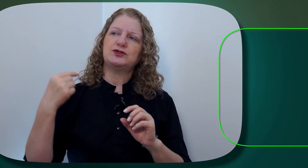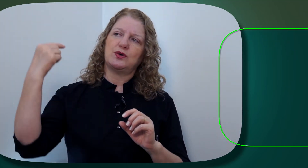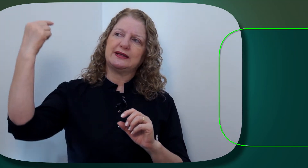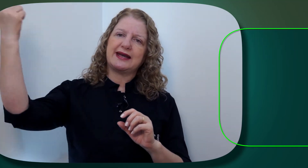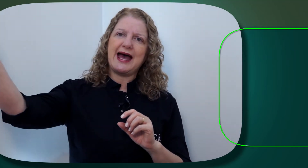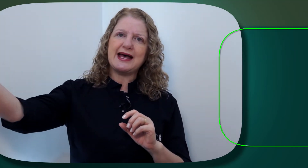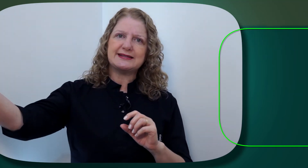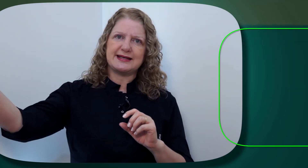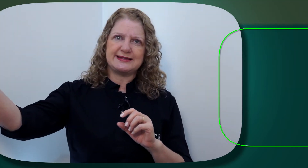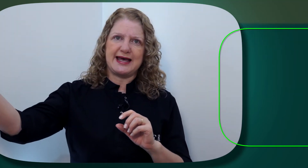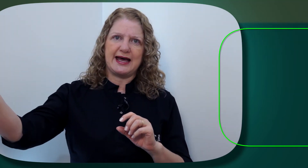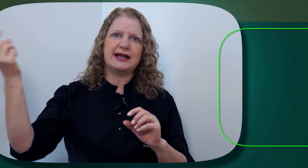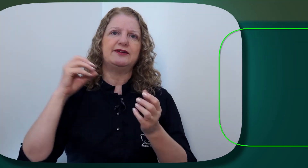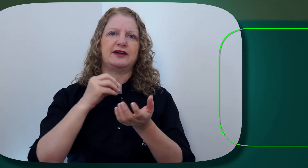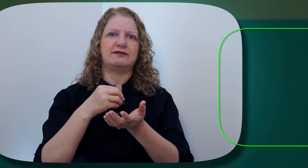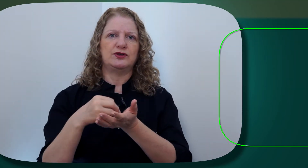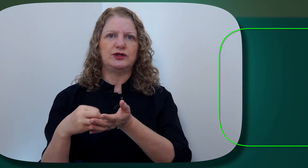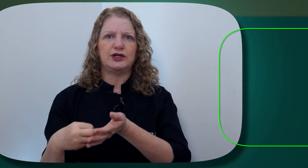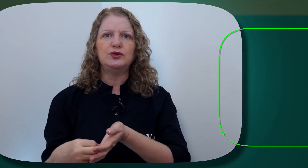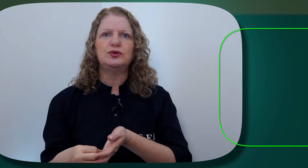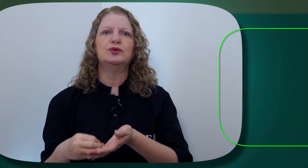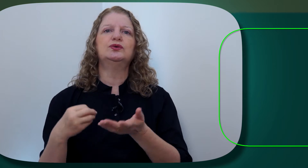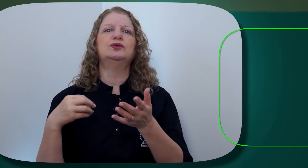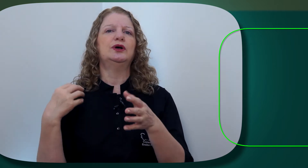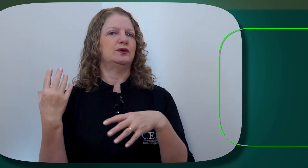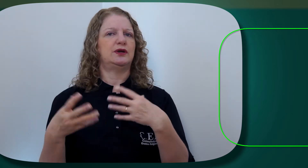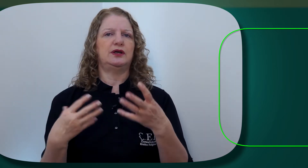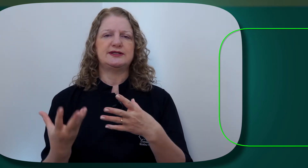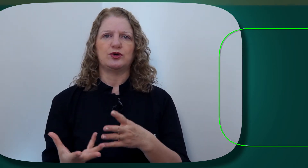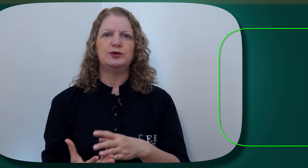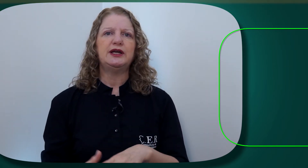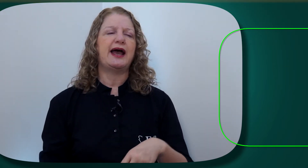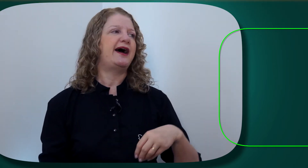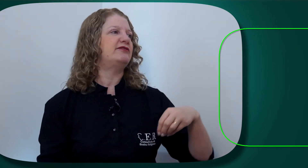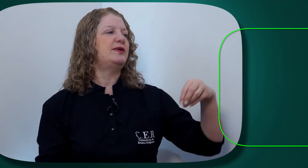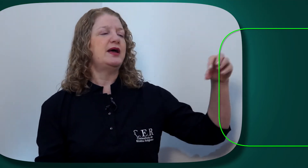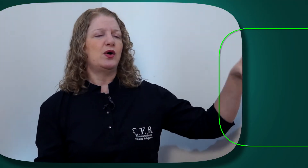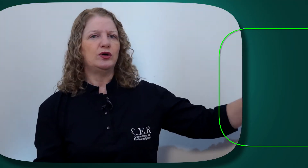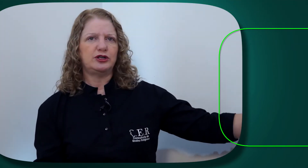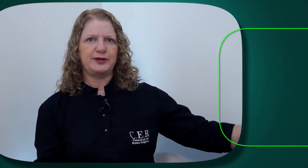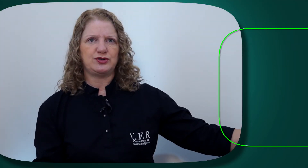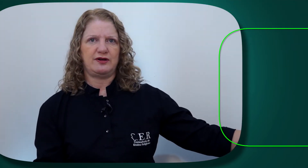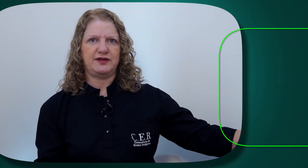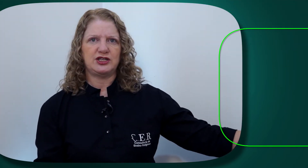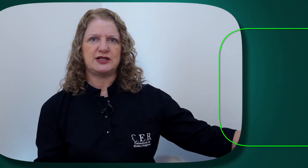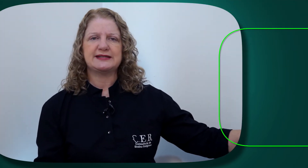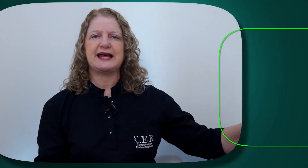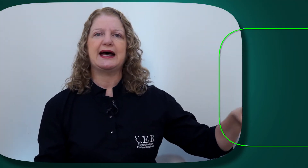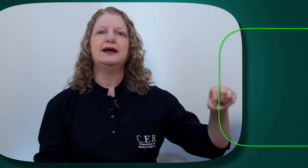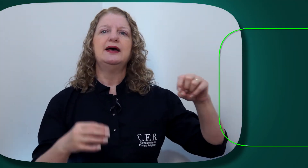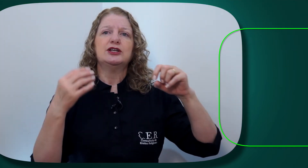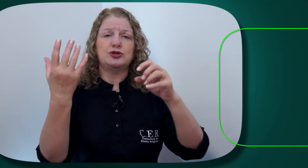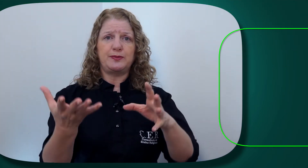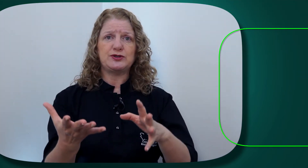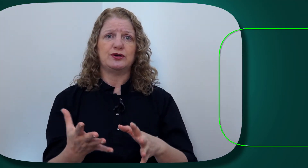pessoa atrás da sala que ficava anotando tudo o que eles comunicavam, outra pessoa à frente da sala, tinha uma pessoa que